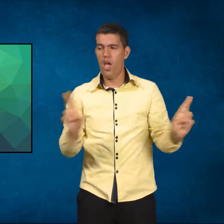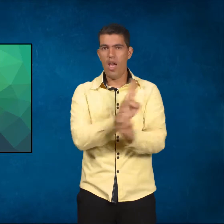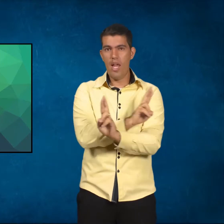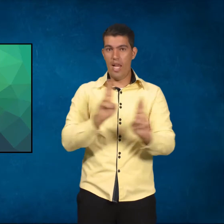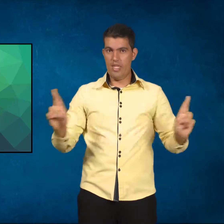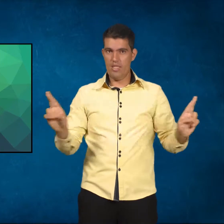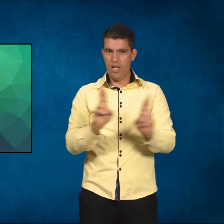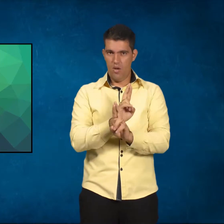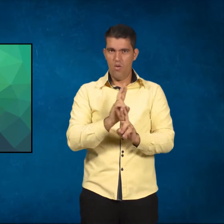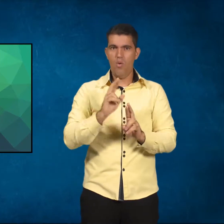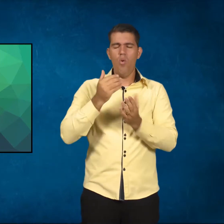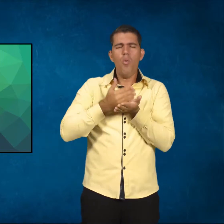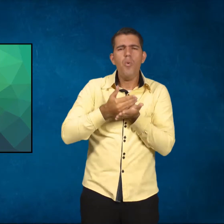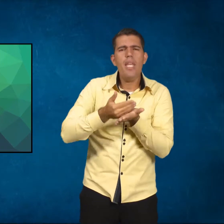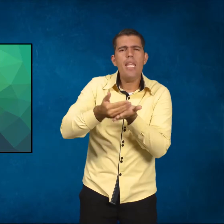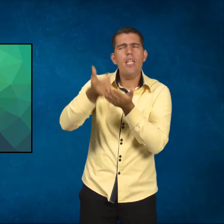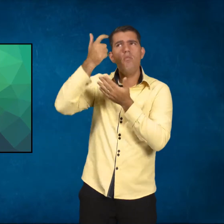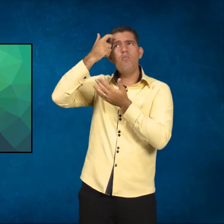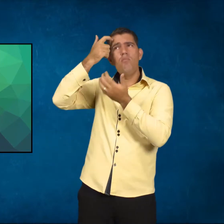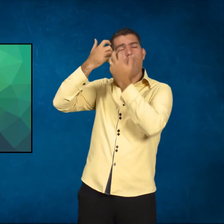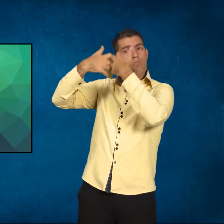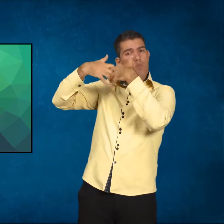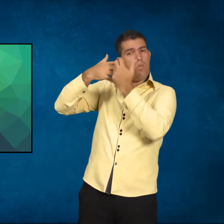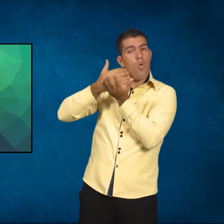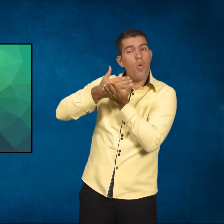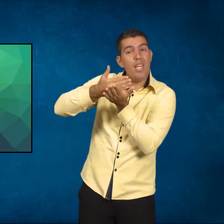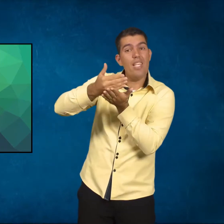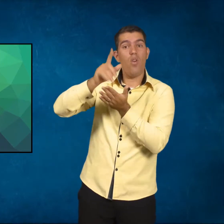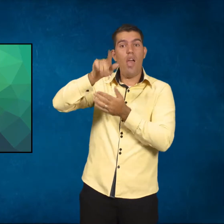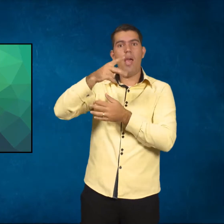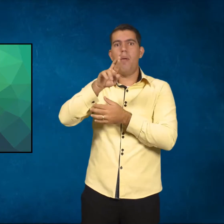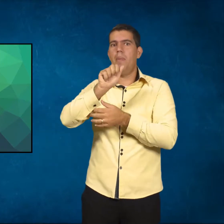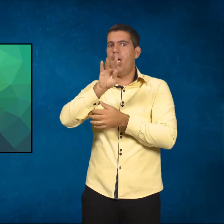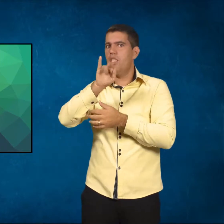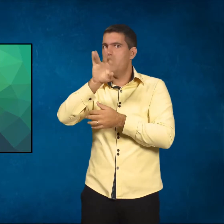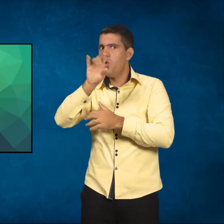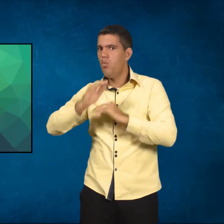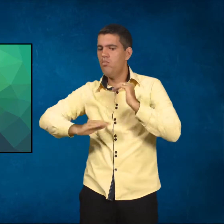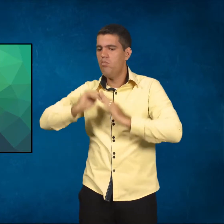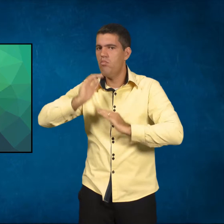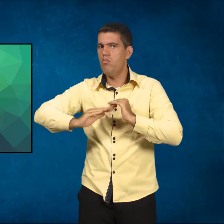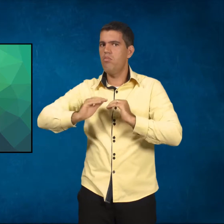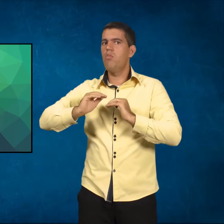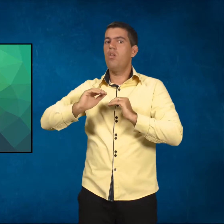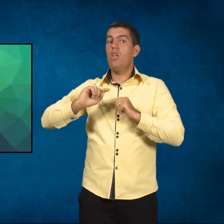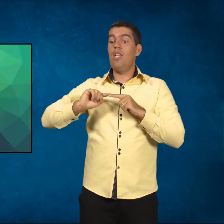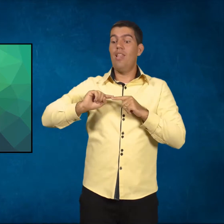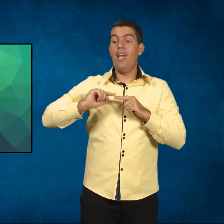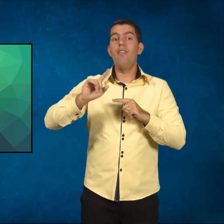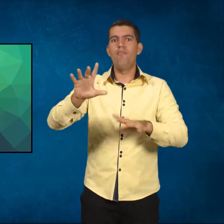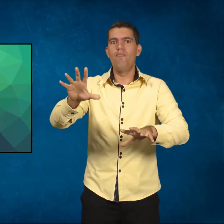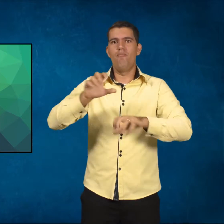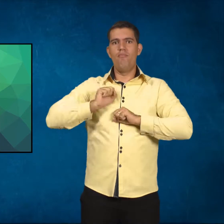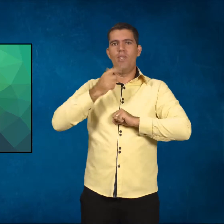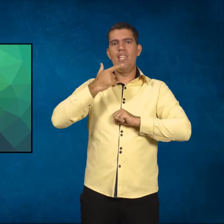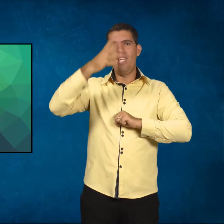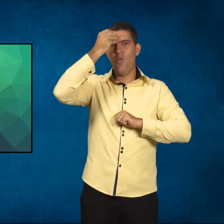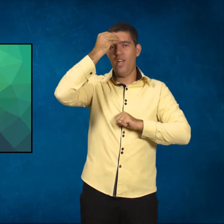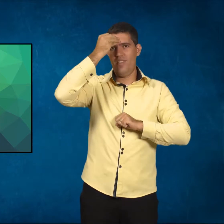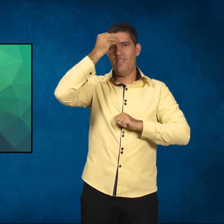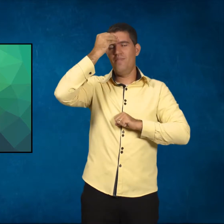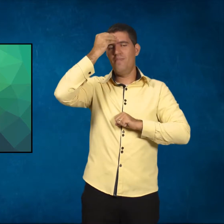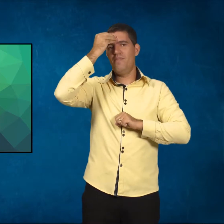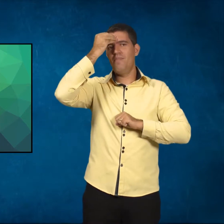da atividade cognitiva, prática da criança, ela tinha uma relação com a aquisição da linguagem. Então, essa